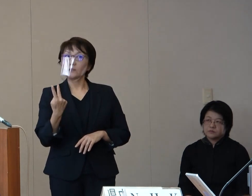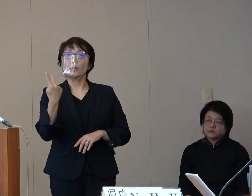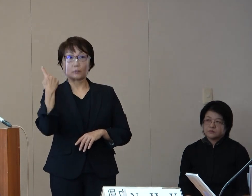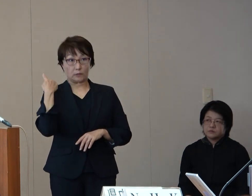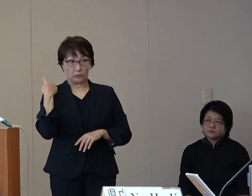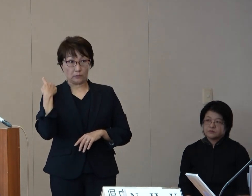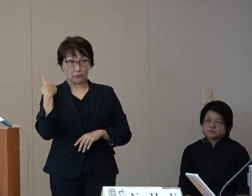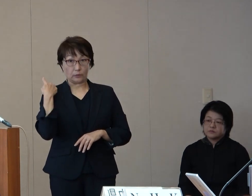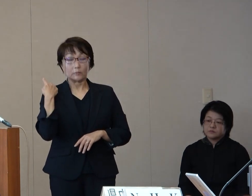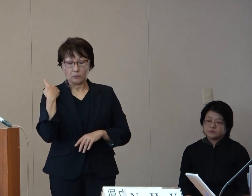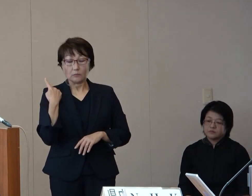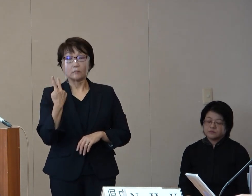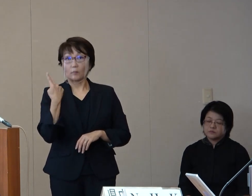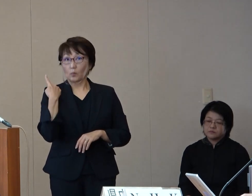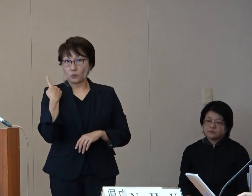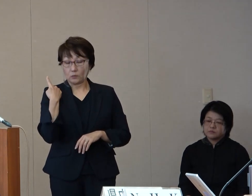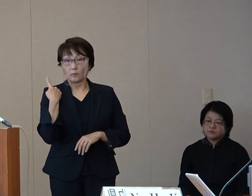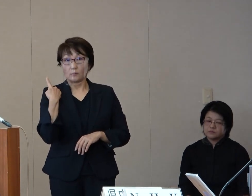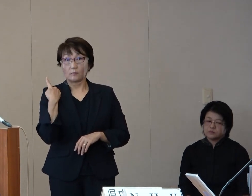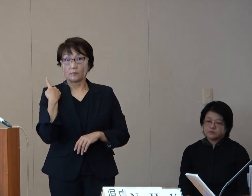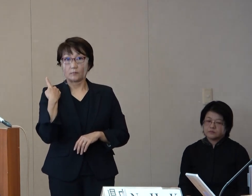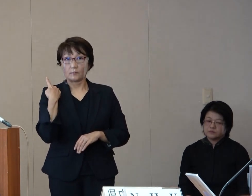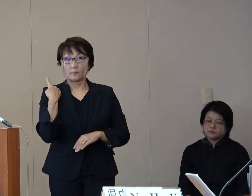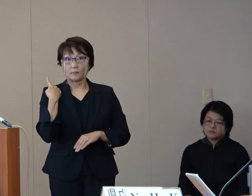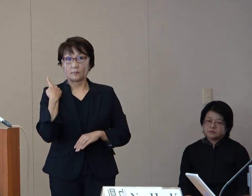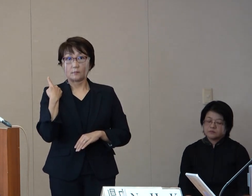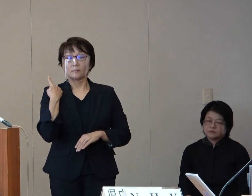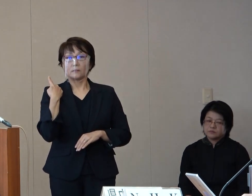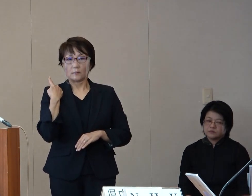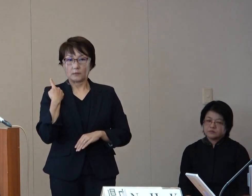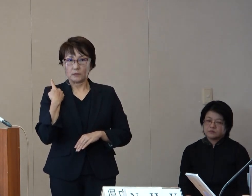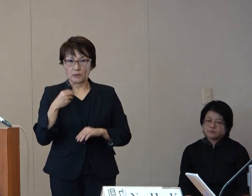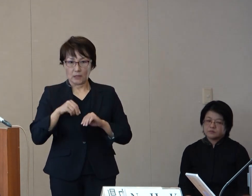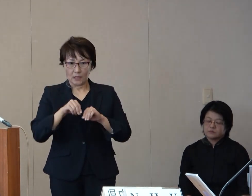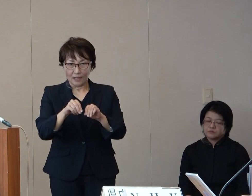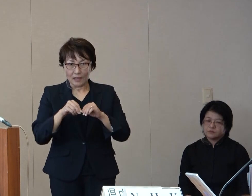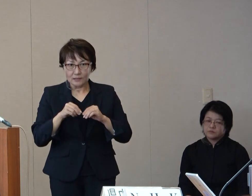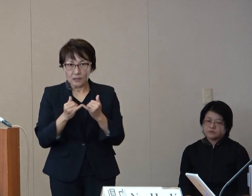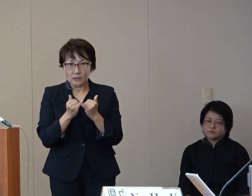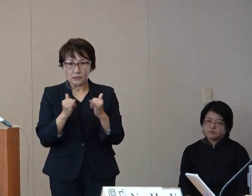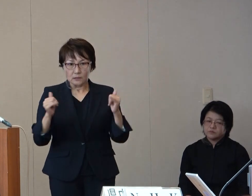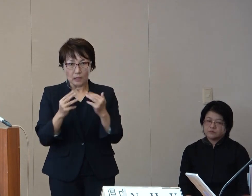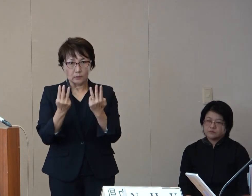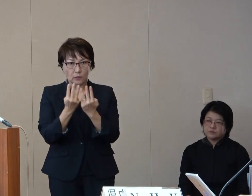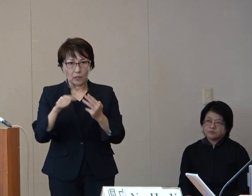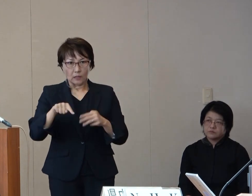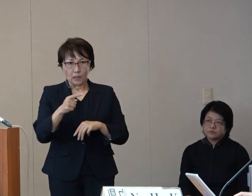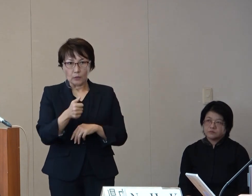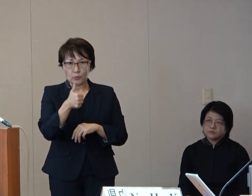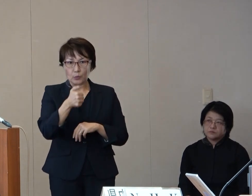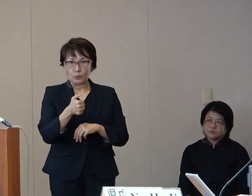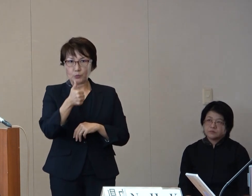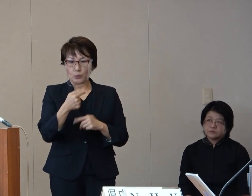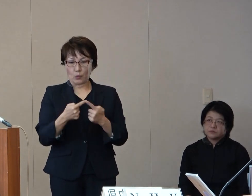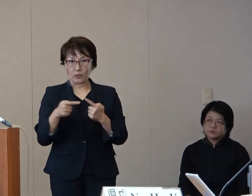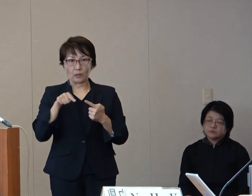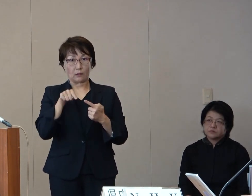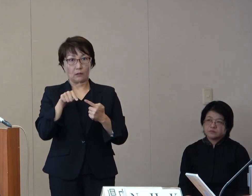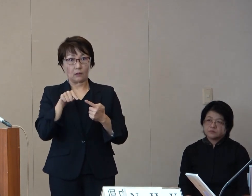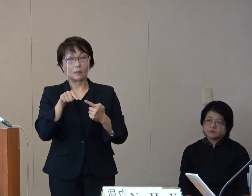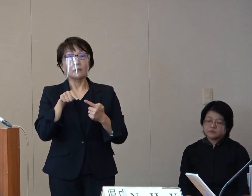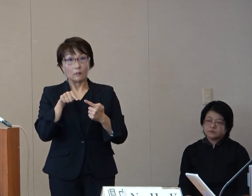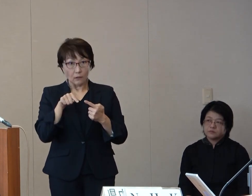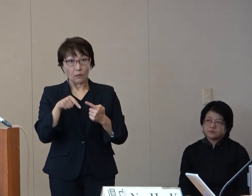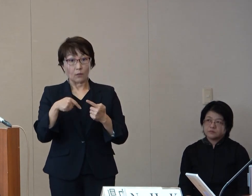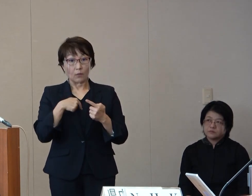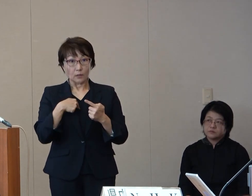1歳ですねこの感染者数の数字915人という数字は